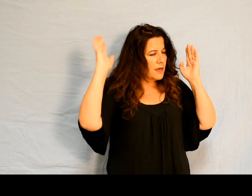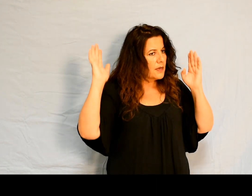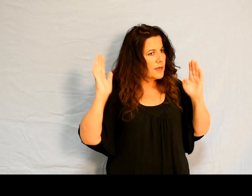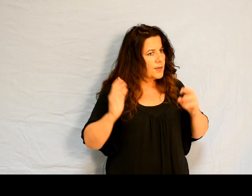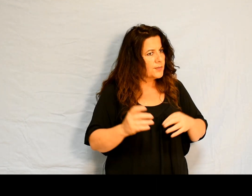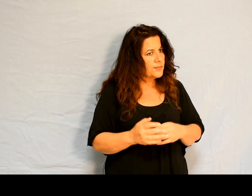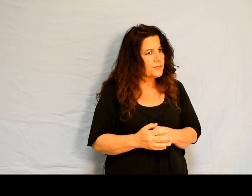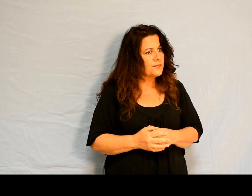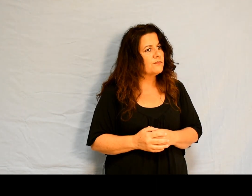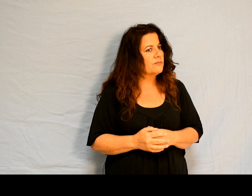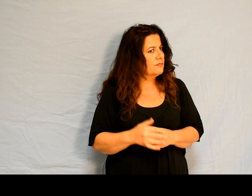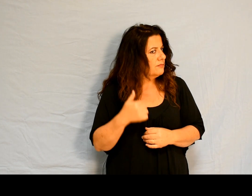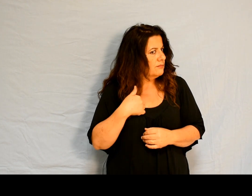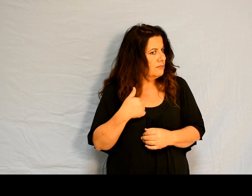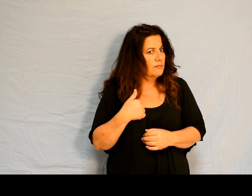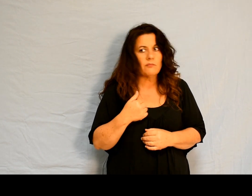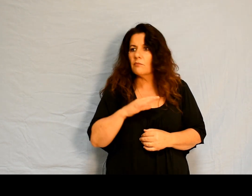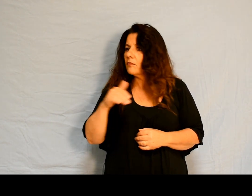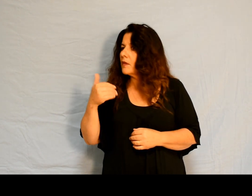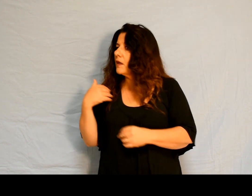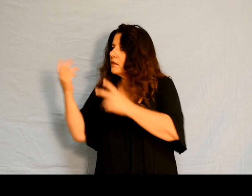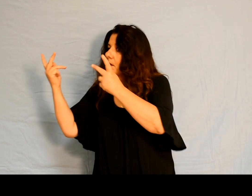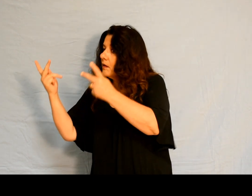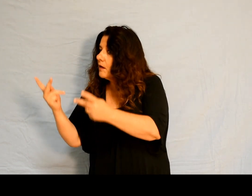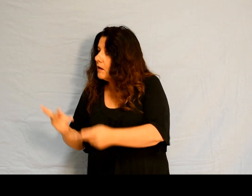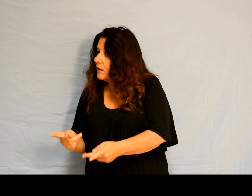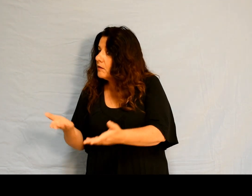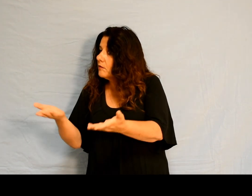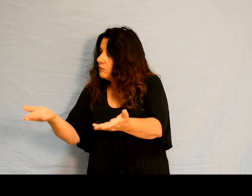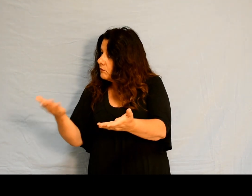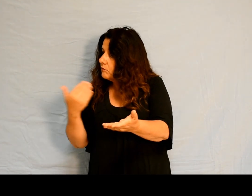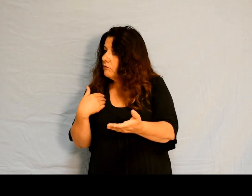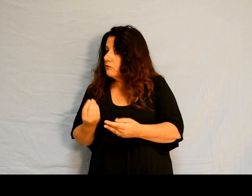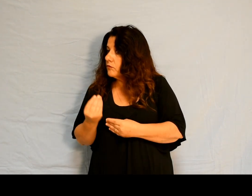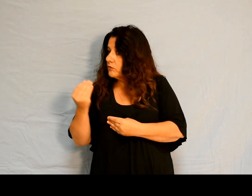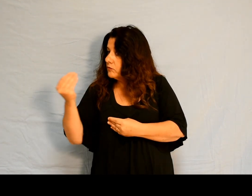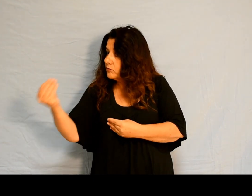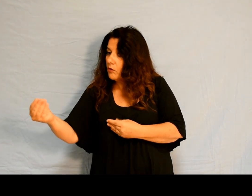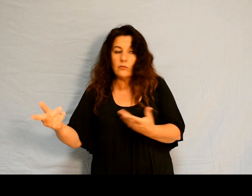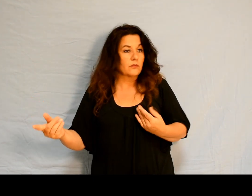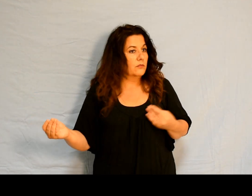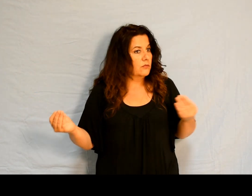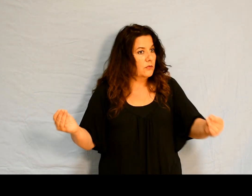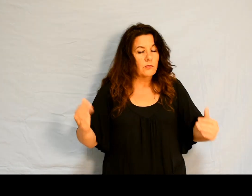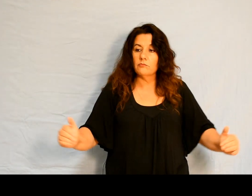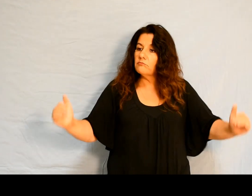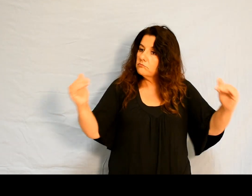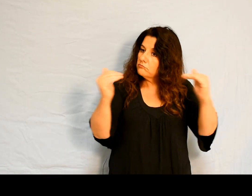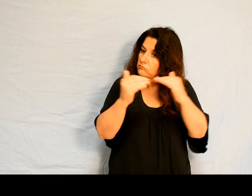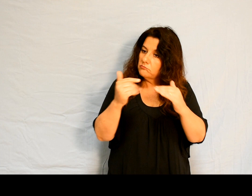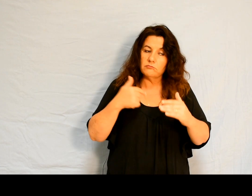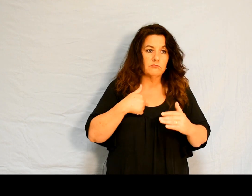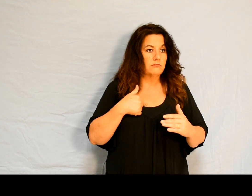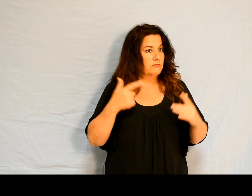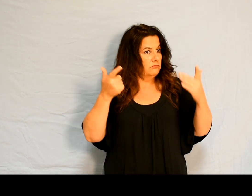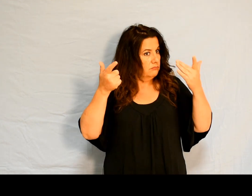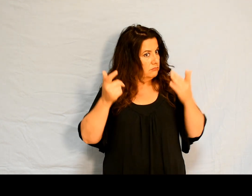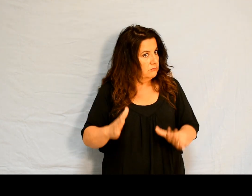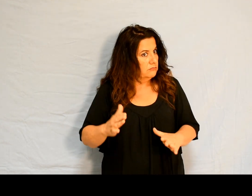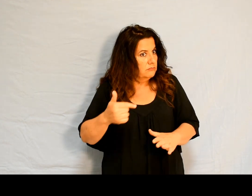Je veux donner au dernier venu autant qu'à toi. N'ai-je pas le droit de faire ce que je